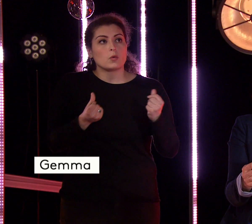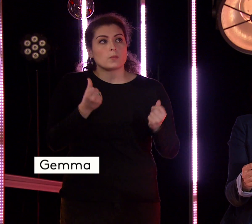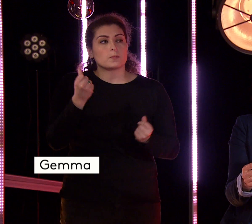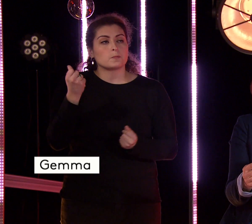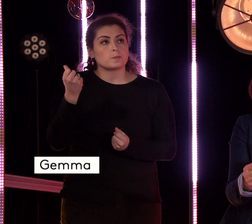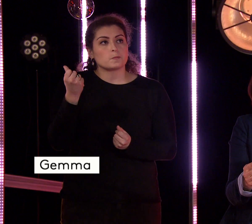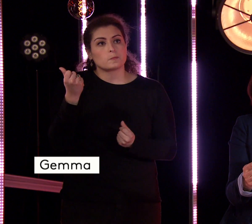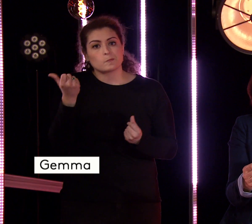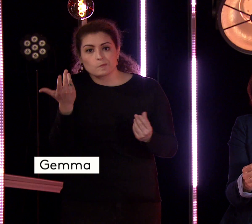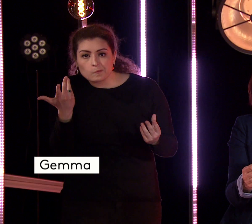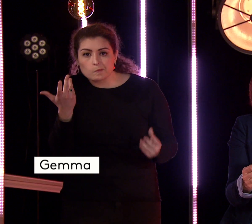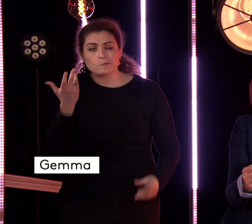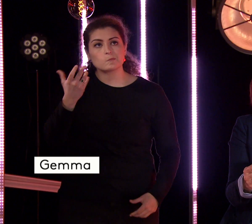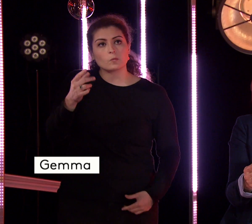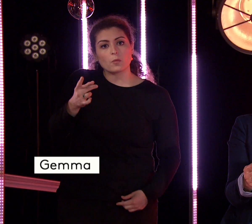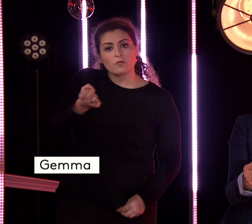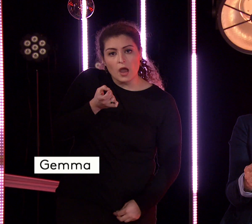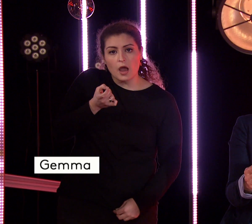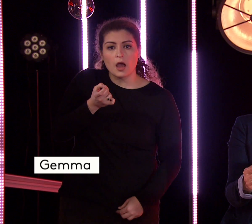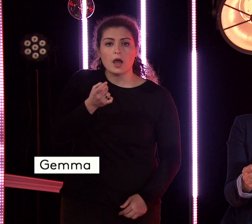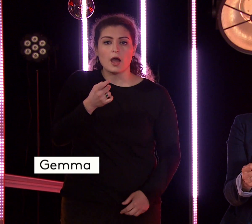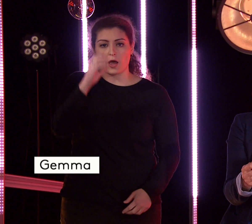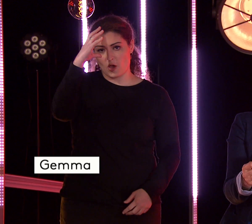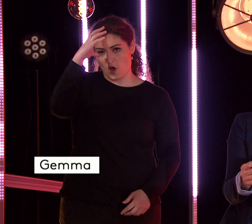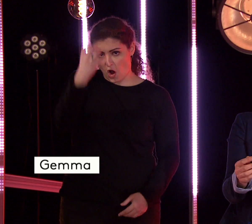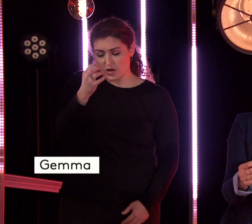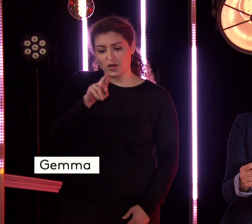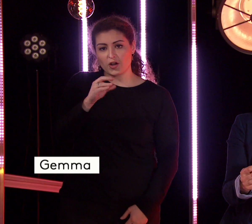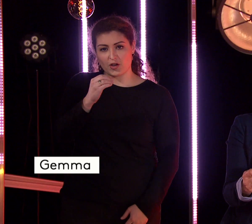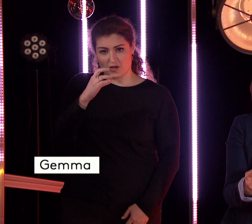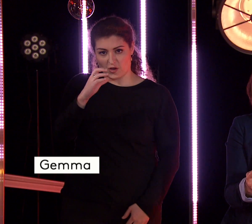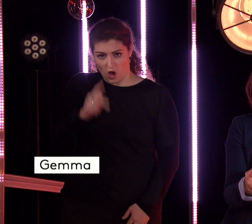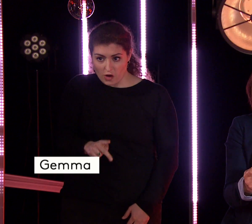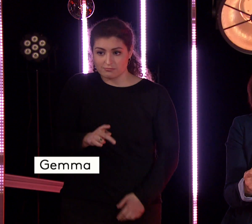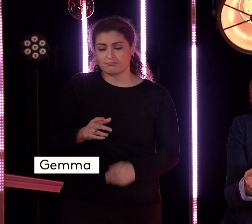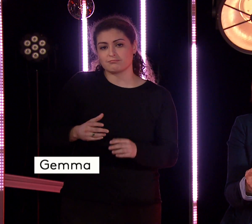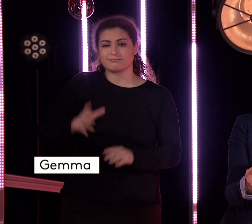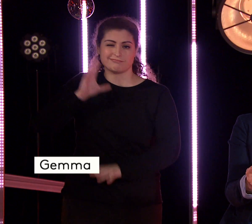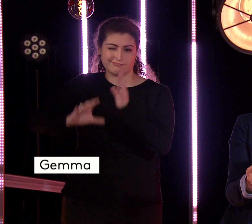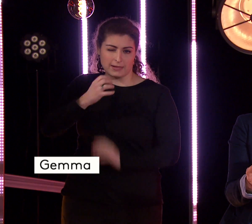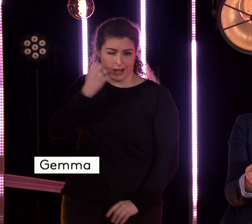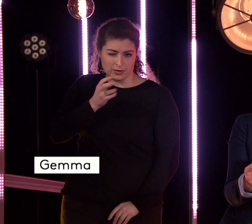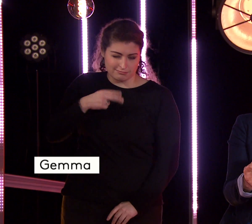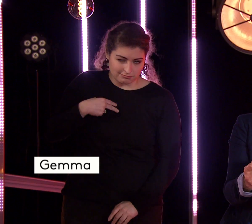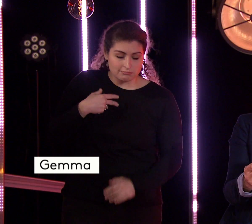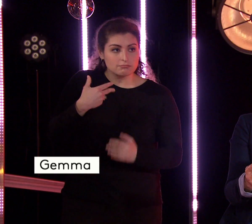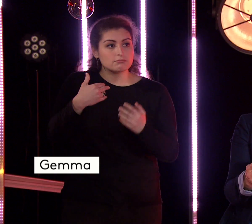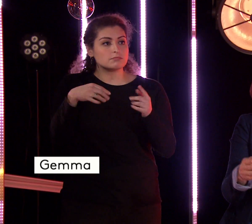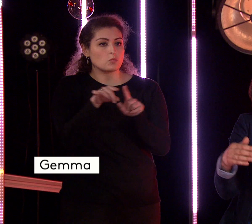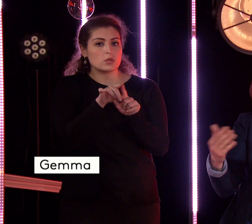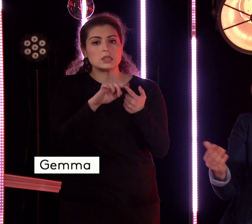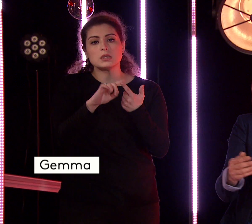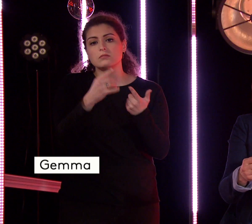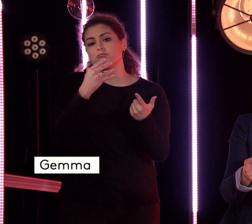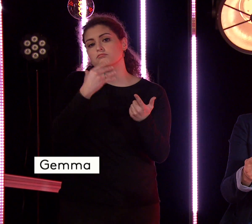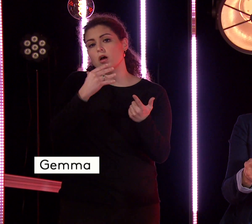sont principalement rock de mon adolescence mais aussi plus de la chanson française